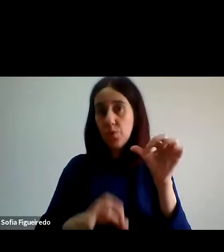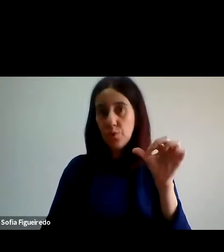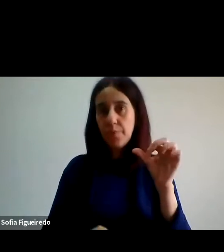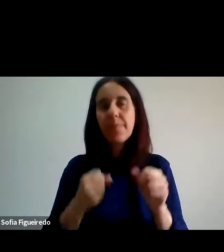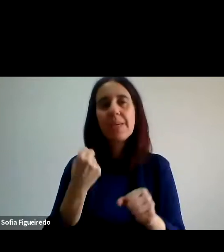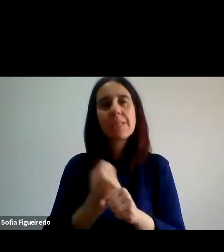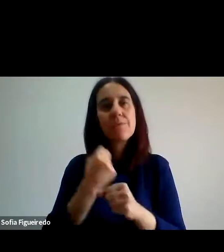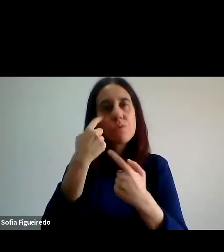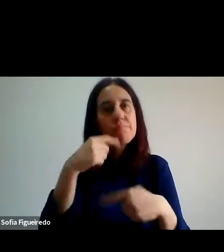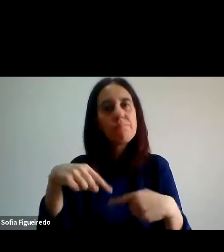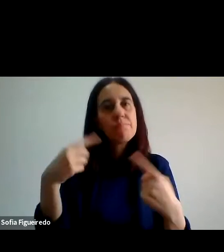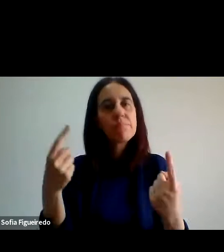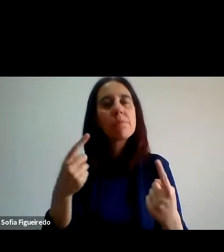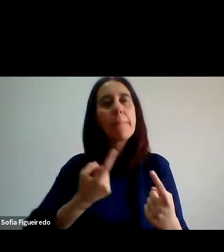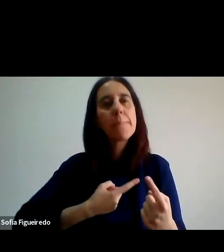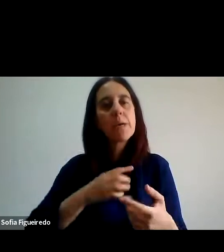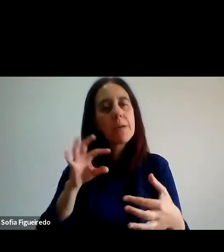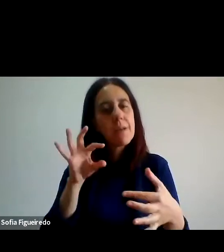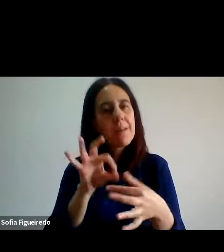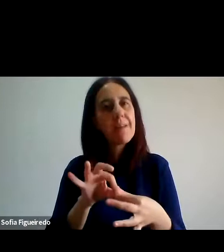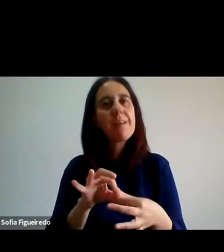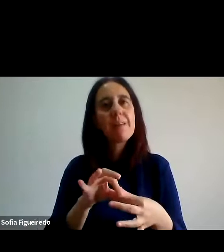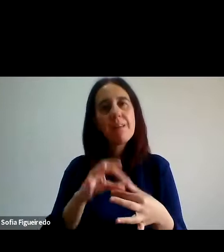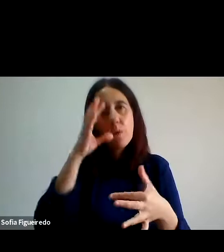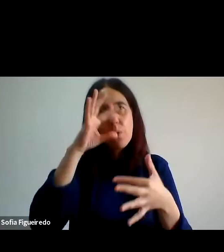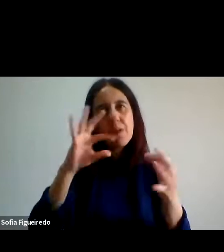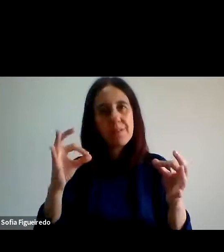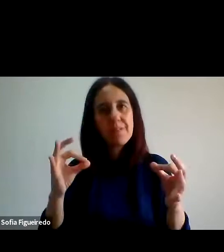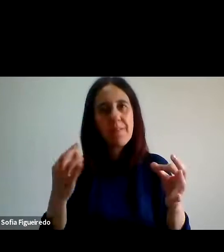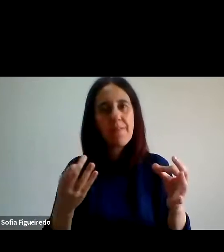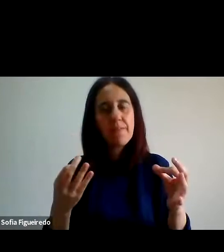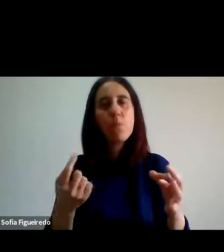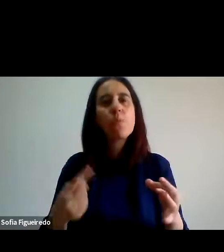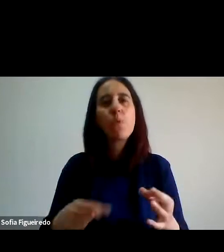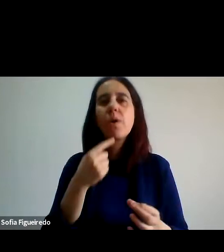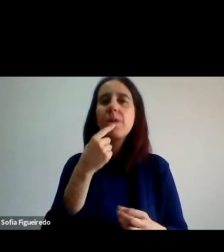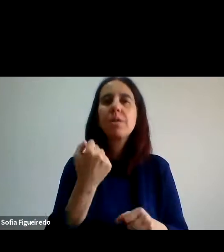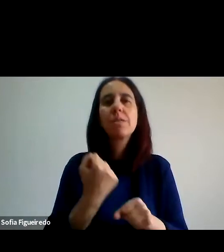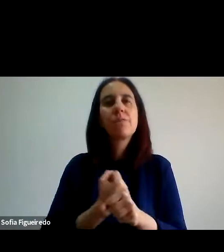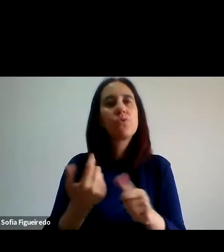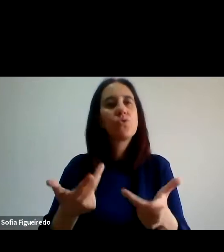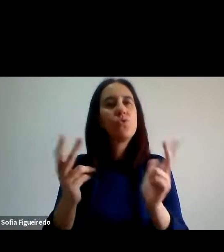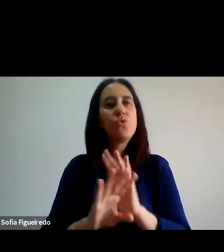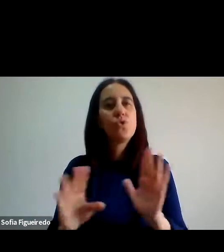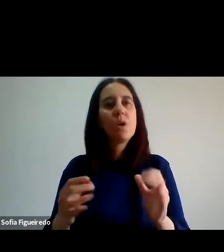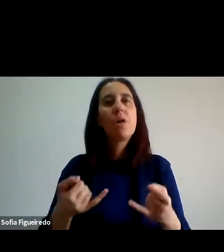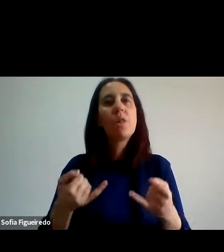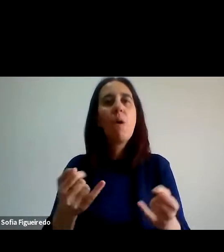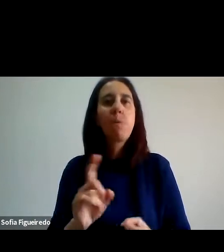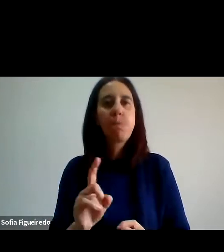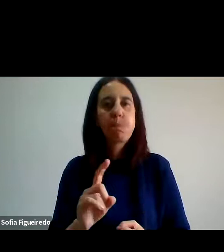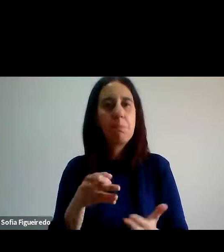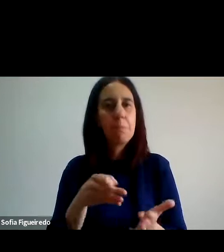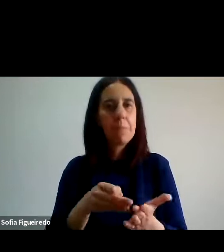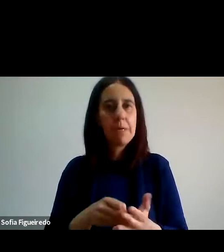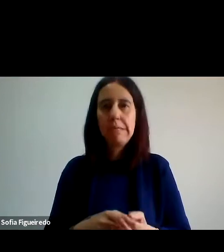serviço que lançamos, tem que ser coerente efetivamente com aquilo que é feito. Portanto, não basta dizer que determinado serviço está disponível e depois não ser passível de ser usado.